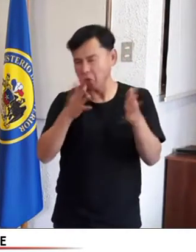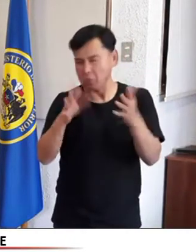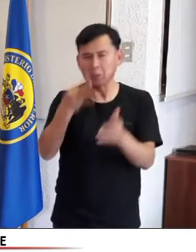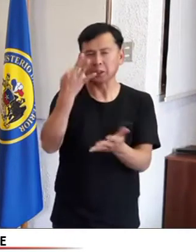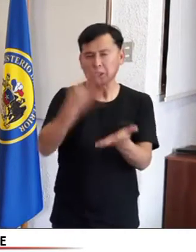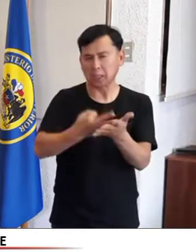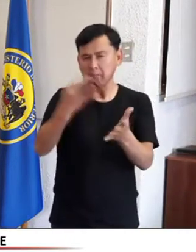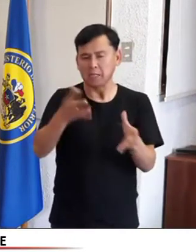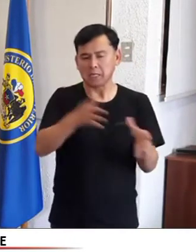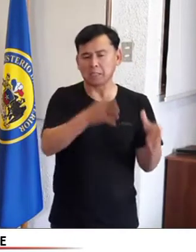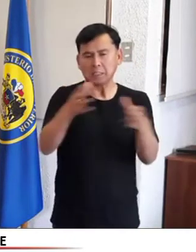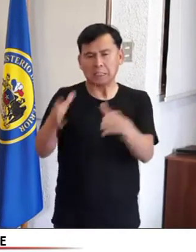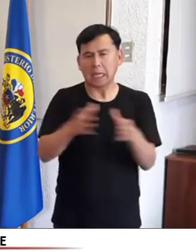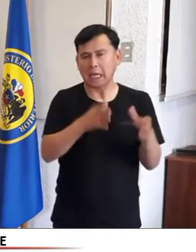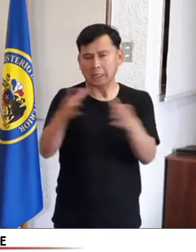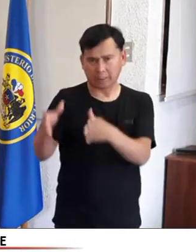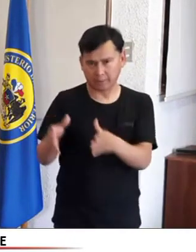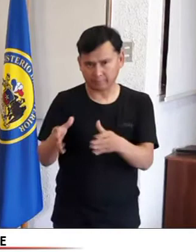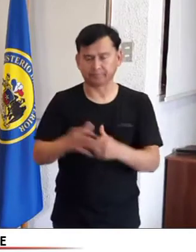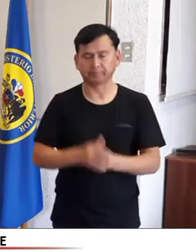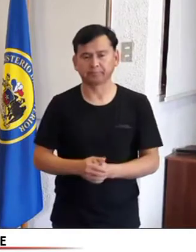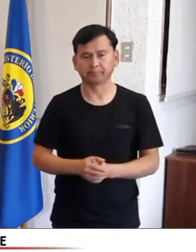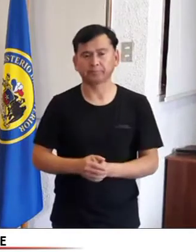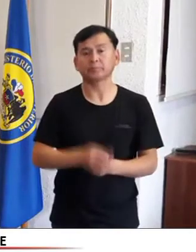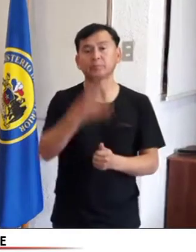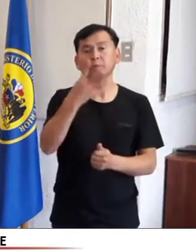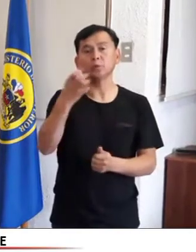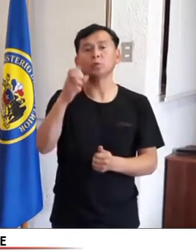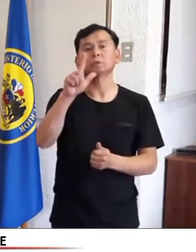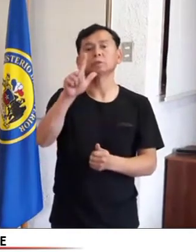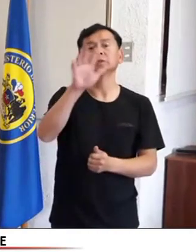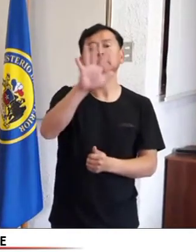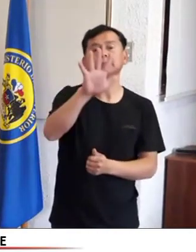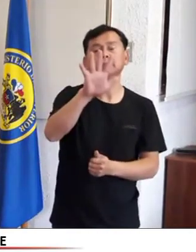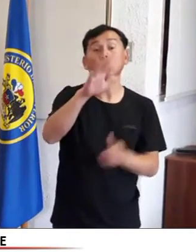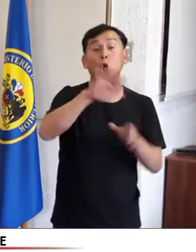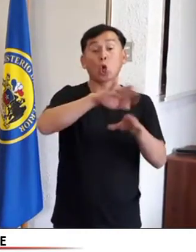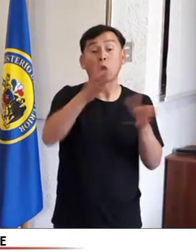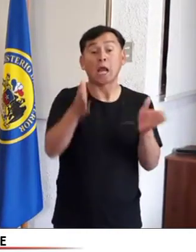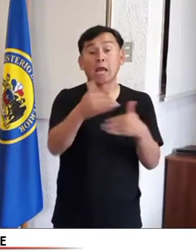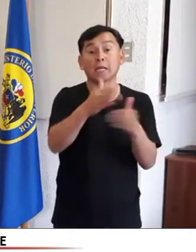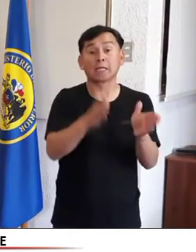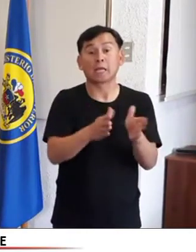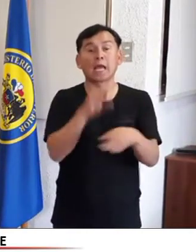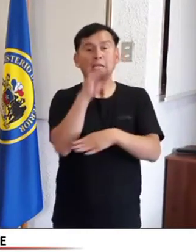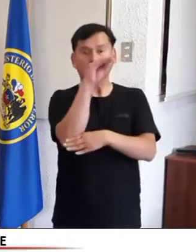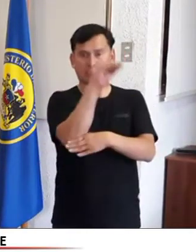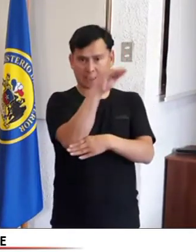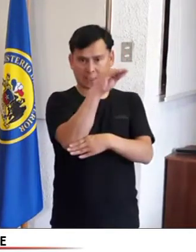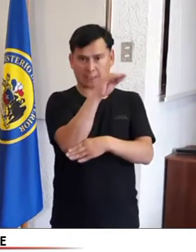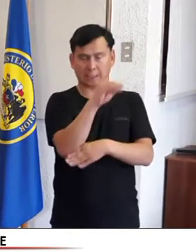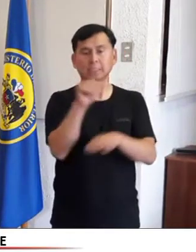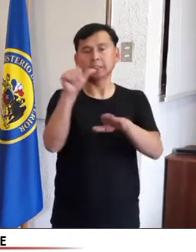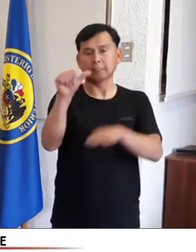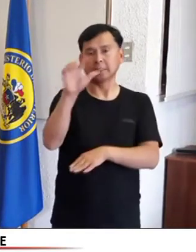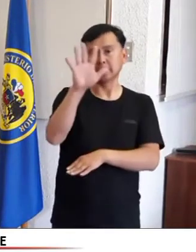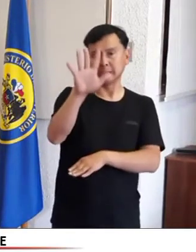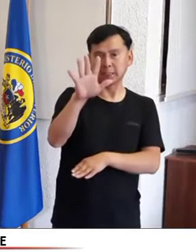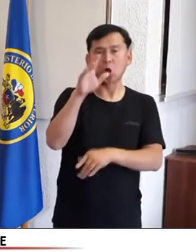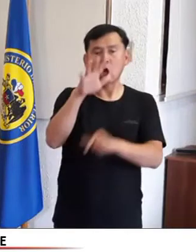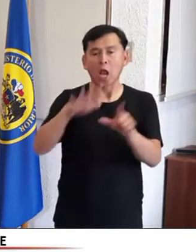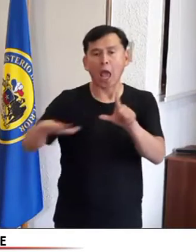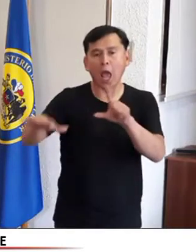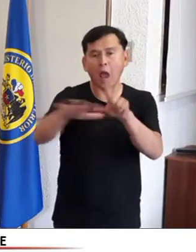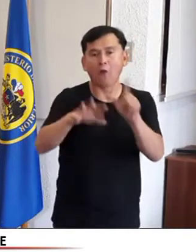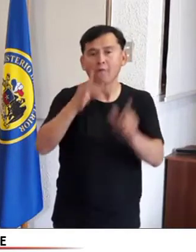3.000 canastas. Asimismo, 475 canastas fueron entregadas en Puerto Cisnes, 65 a Lago